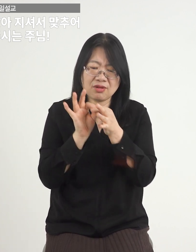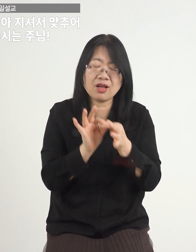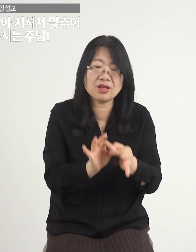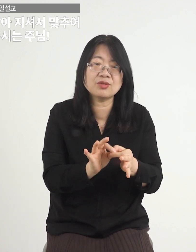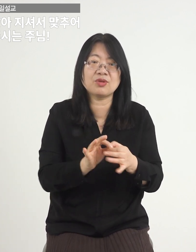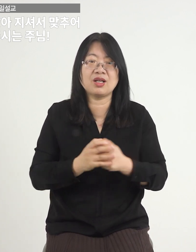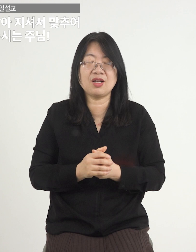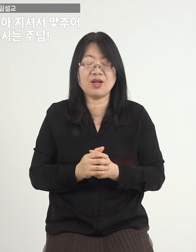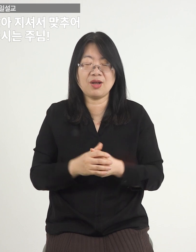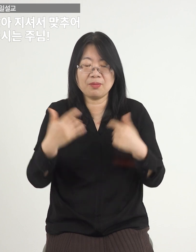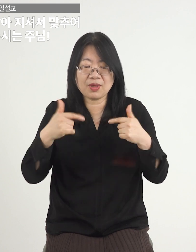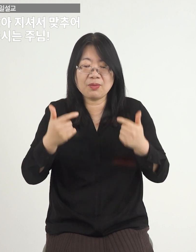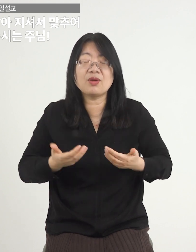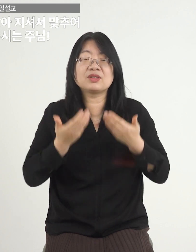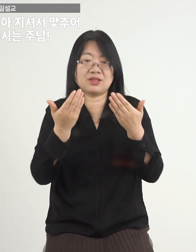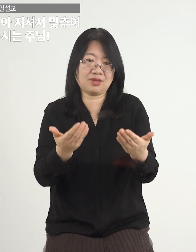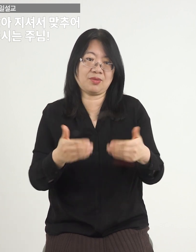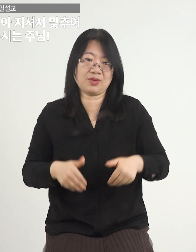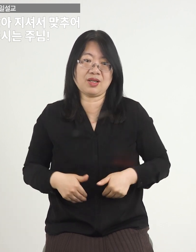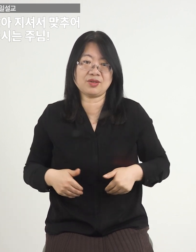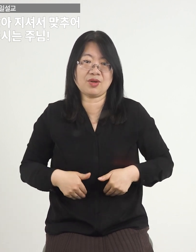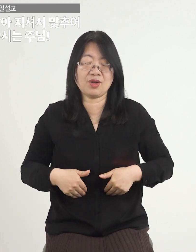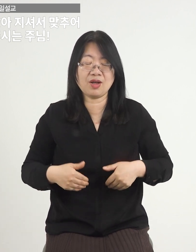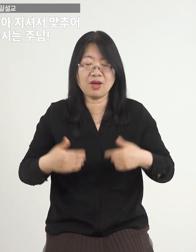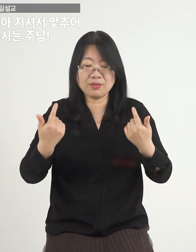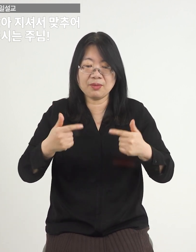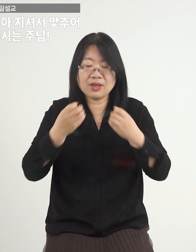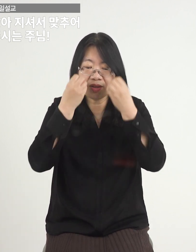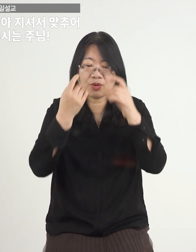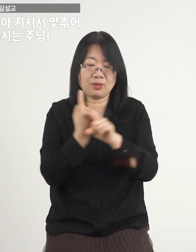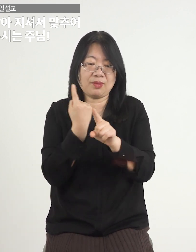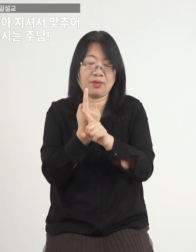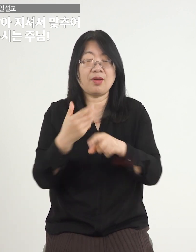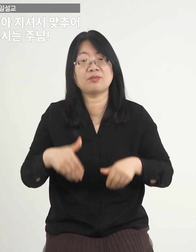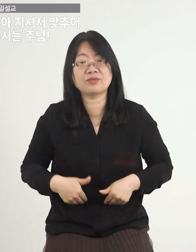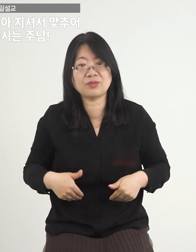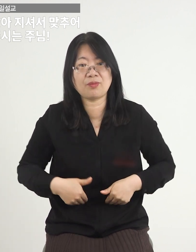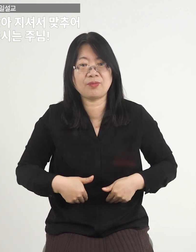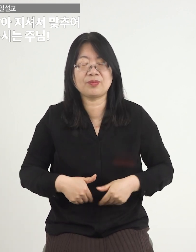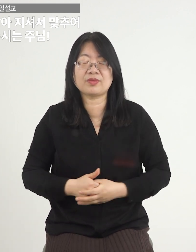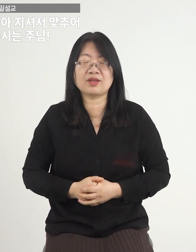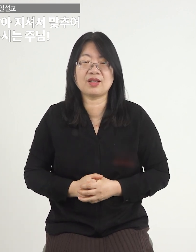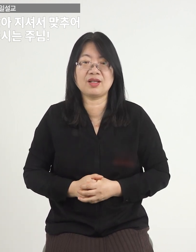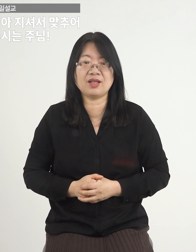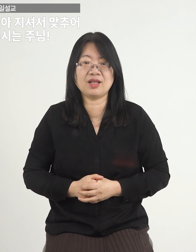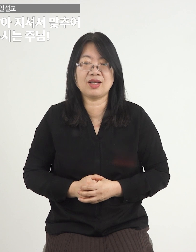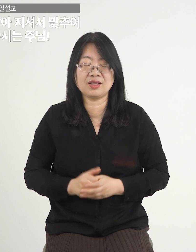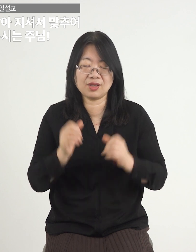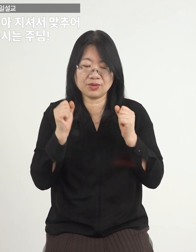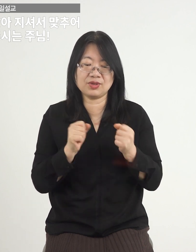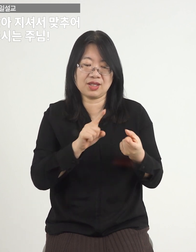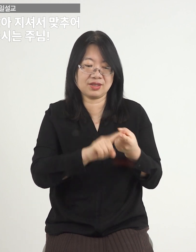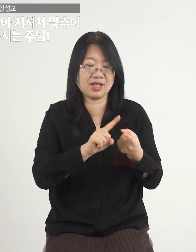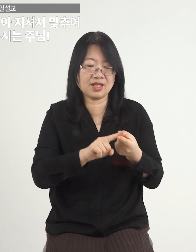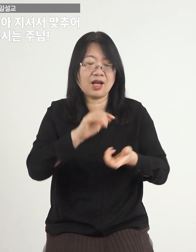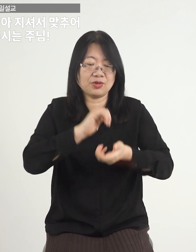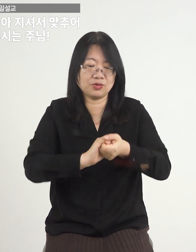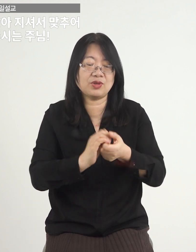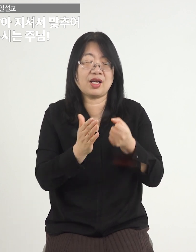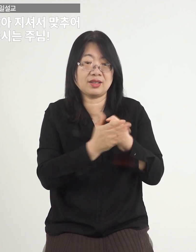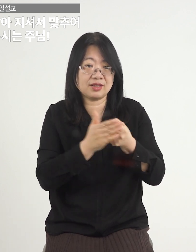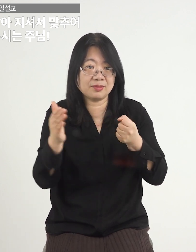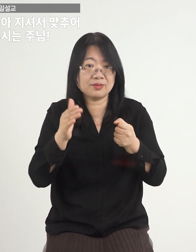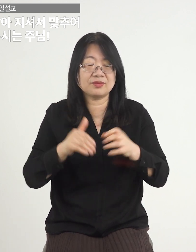계속 매번 드려야 되고 매번 새롭게 바뀌어야 돼요. 왜? 이 존재 자체가 유한하기